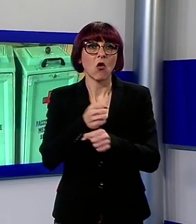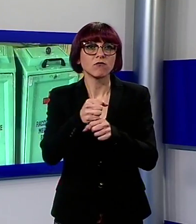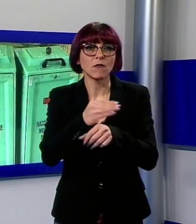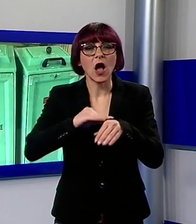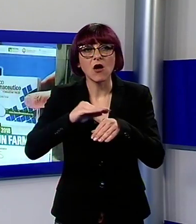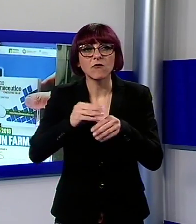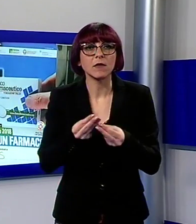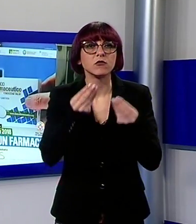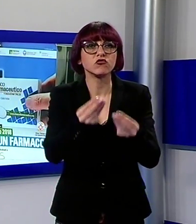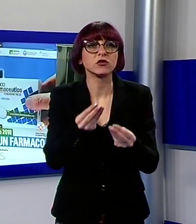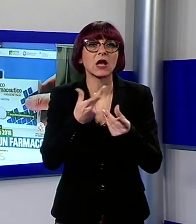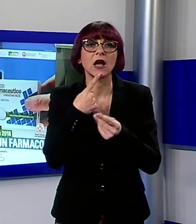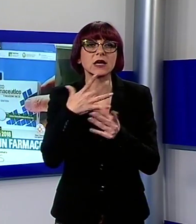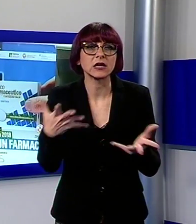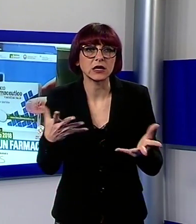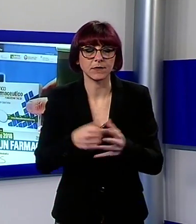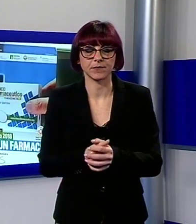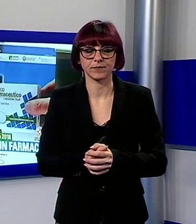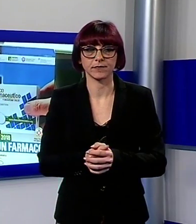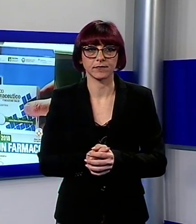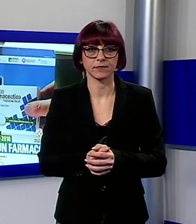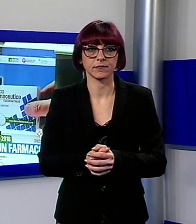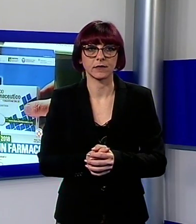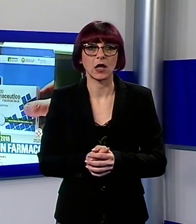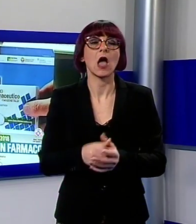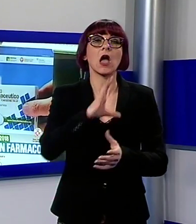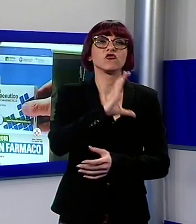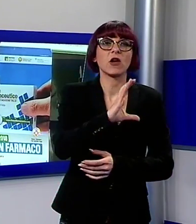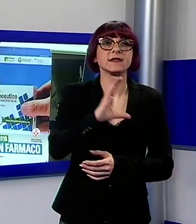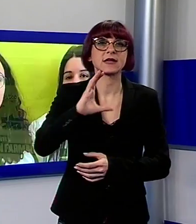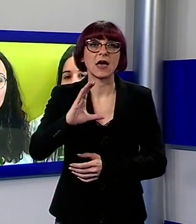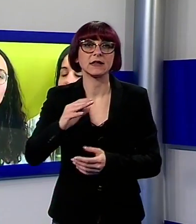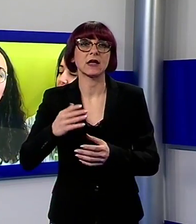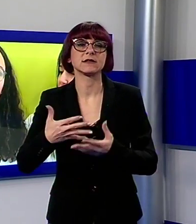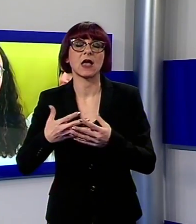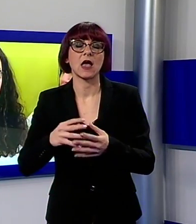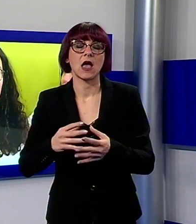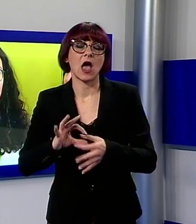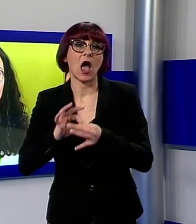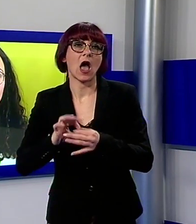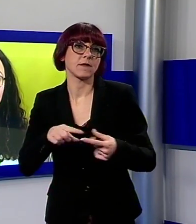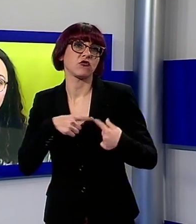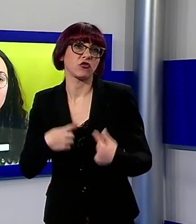persone in difficoltà, come CEIS, Caritas o Amici del Cuore. Questa mattina c'è stato un ottimo afflusso di